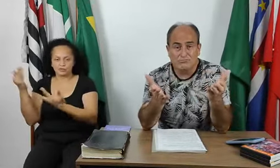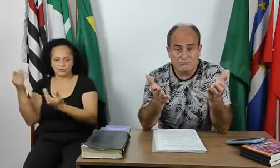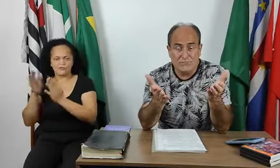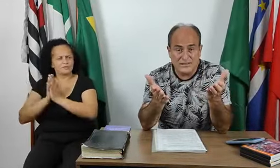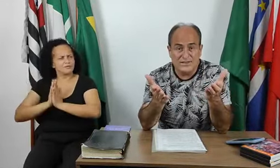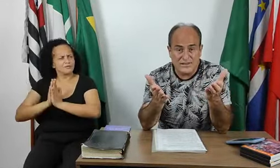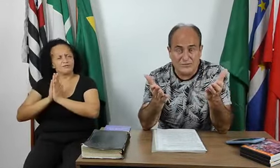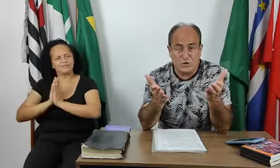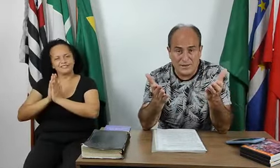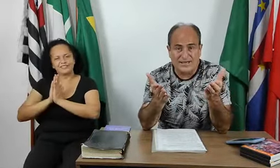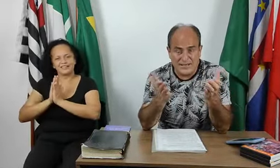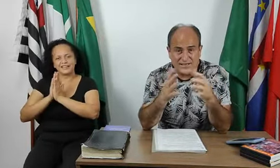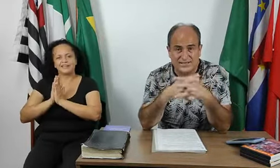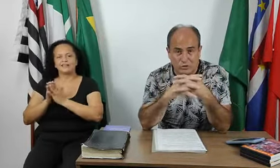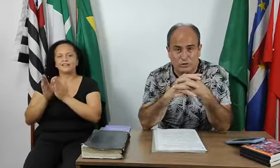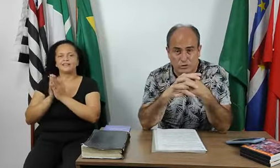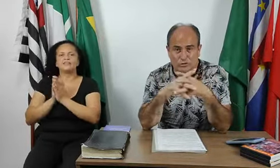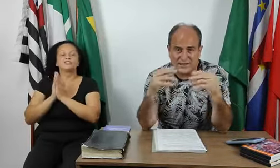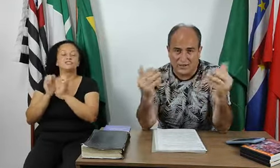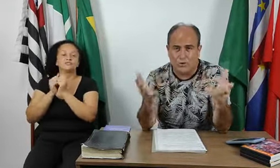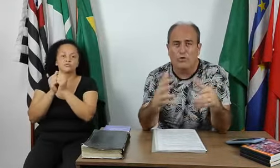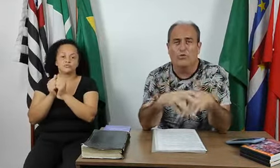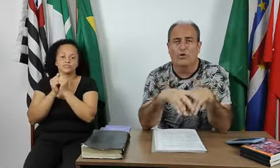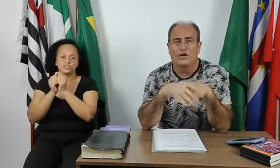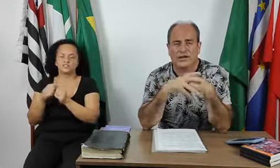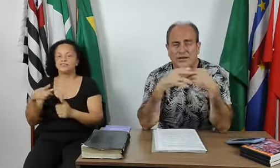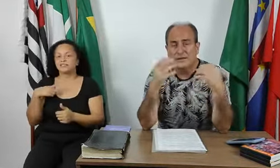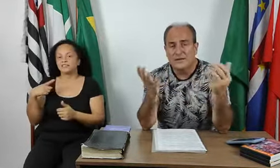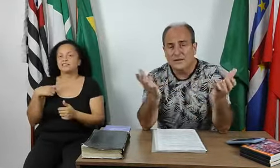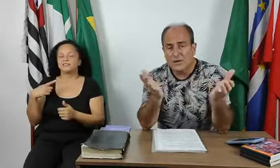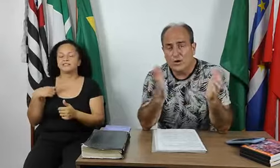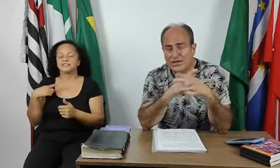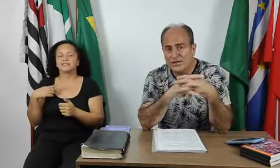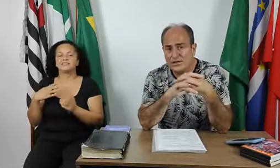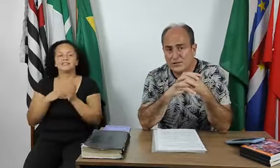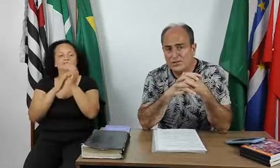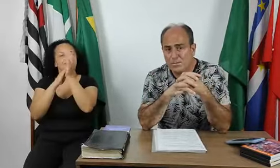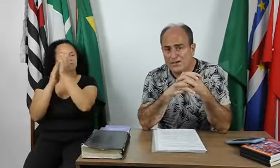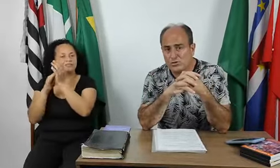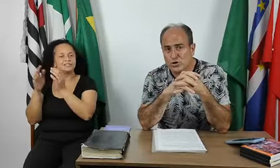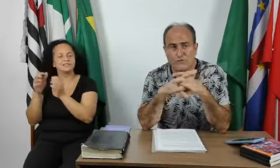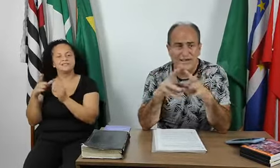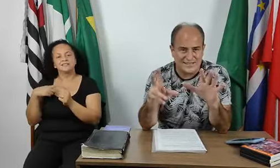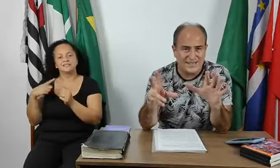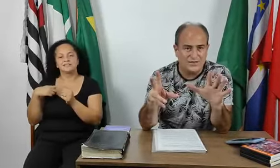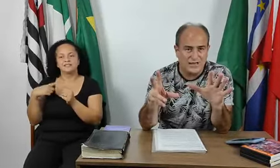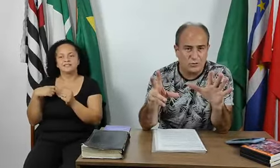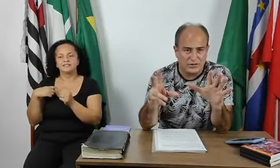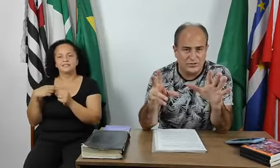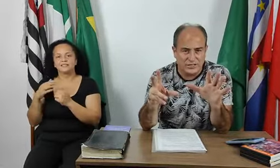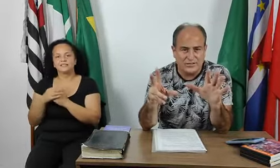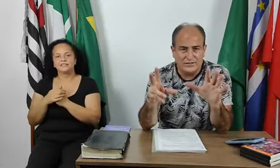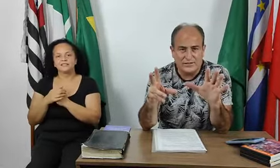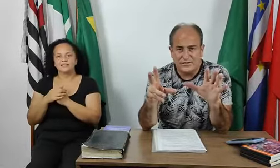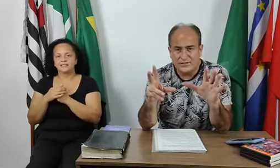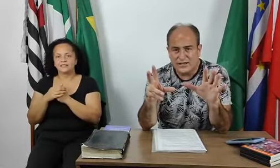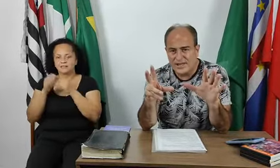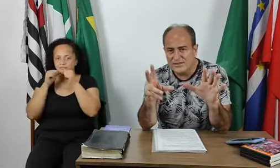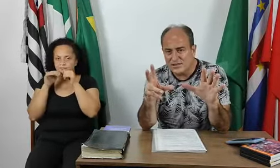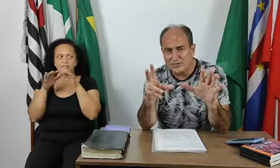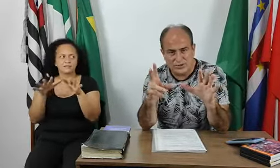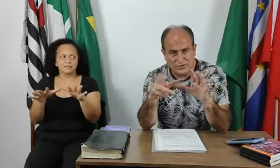vão meditar sobre essa lição juntos. Vai ter um louvor, né? Eu acredito que o Espaço Jovem é às 7h, né?